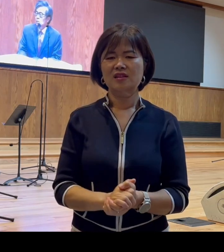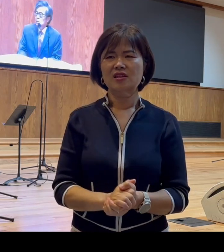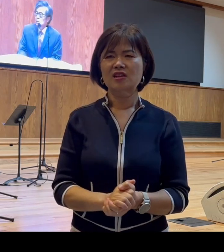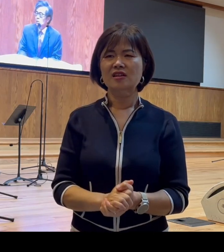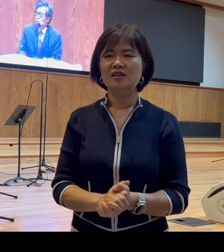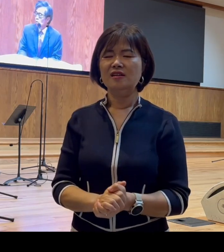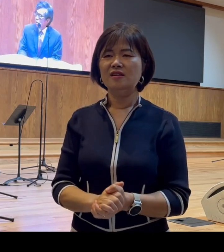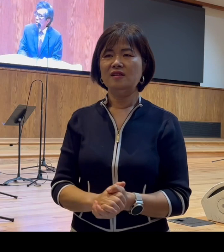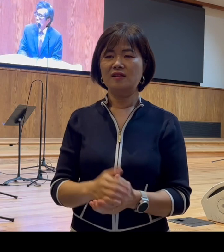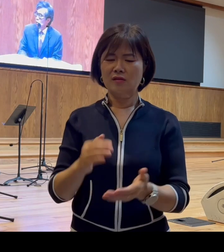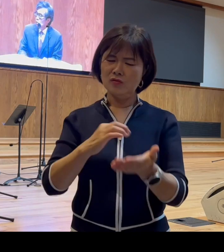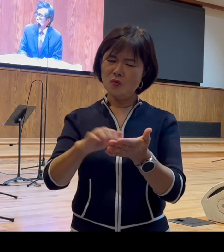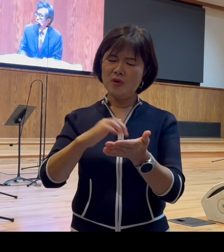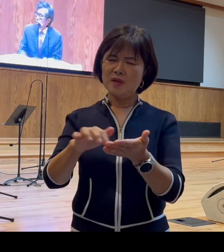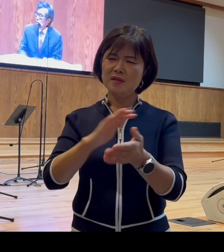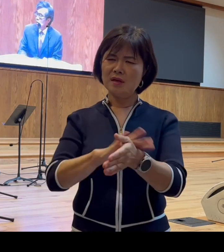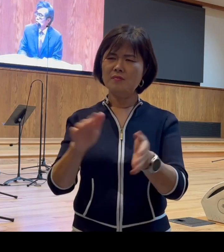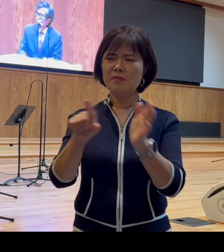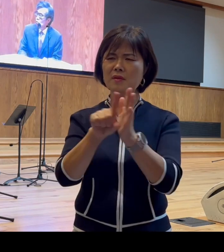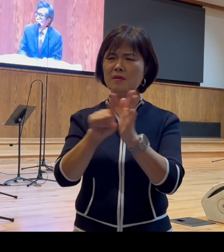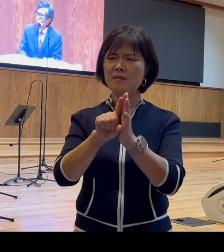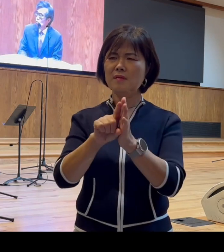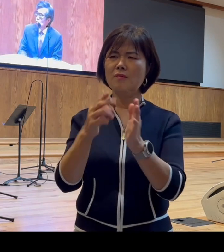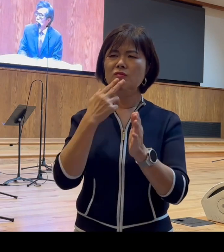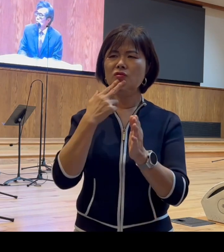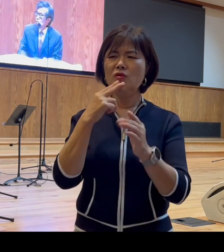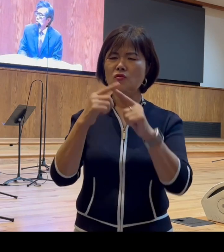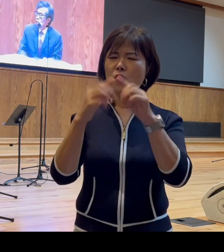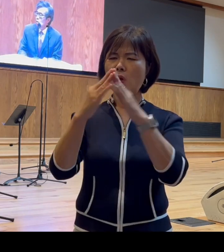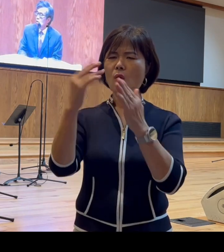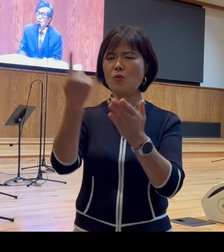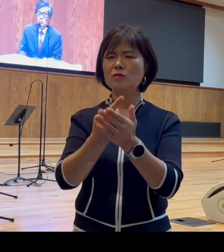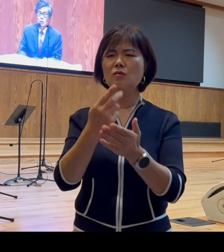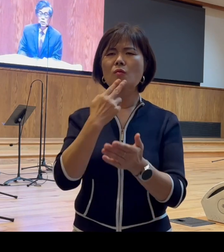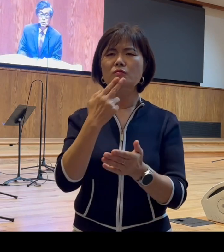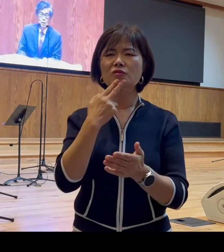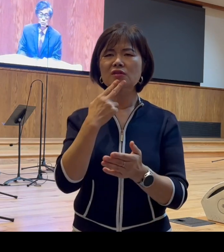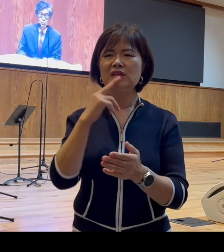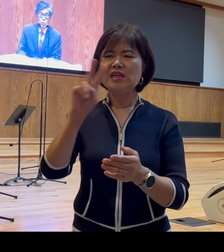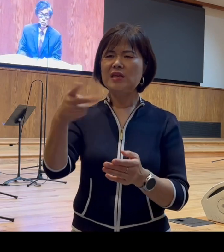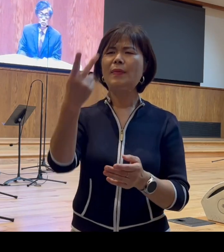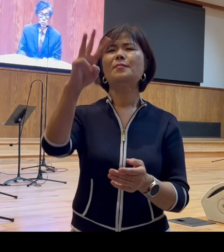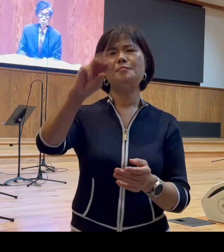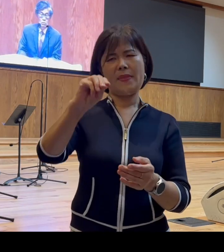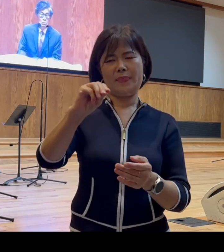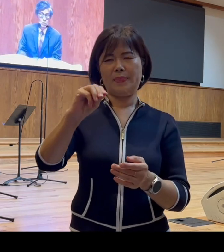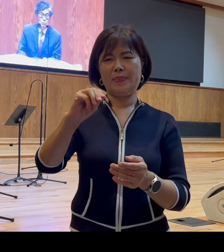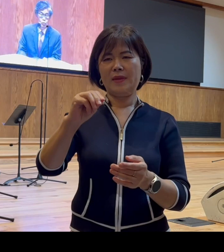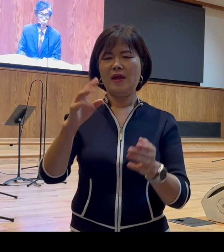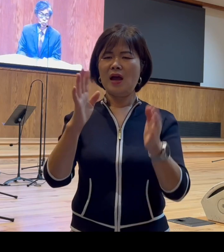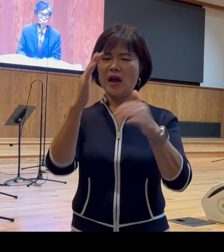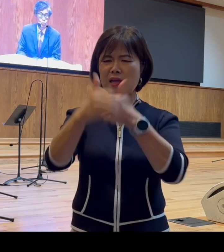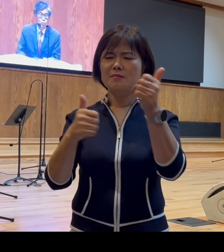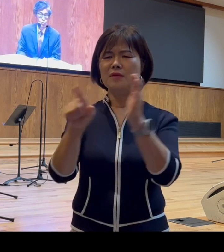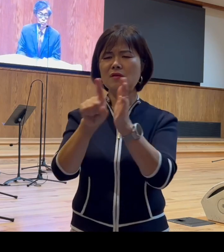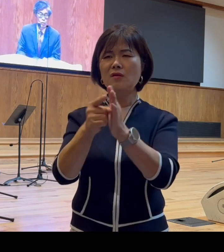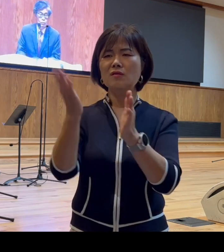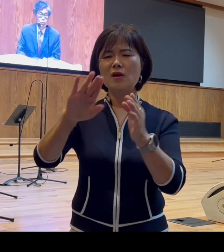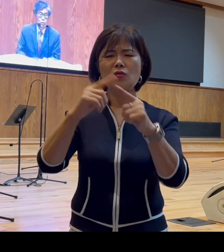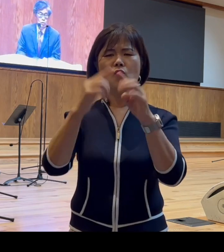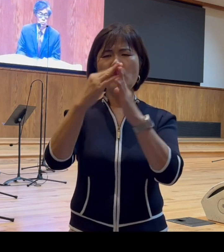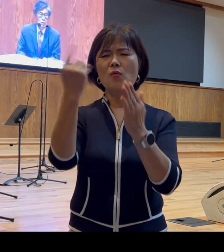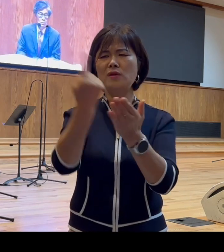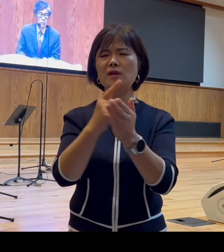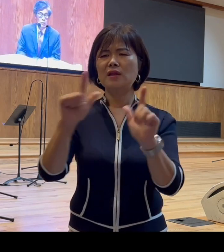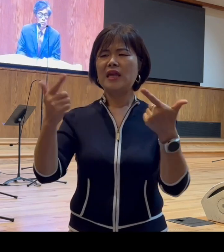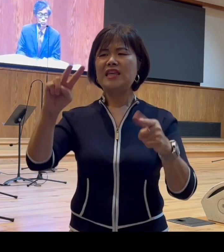근데 그 통계가 잘 안 믿어져요. 가나안 성도의 숫자가 200만에 이른다. 뭐 이런 그 보도를